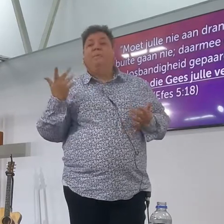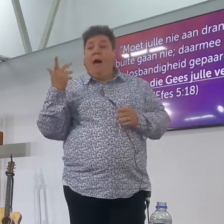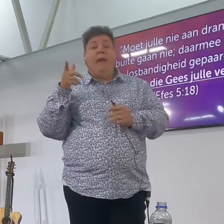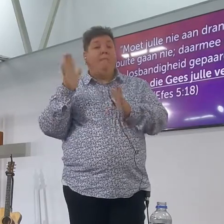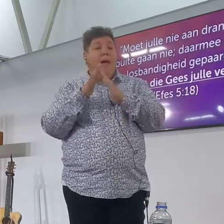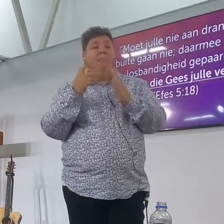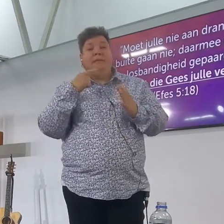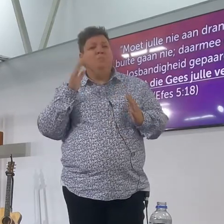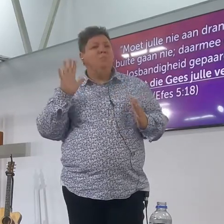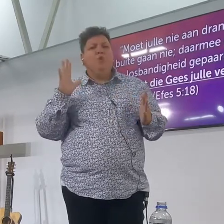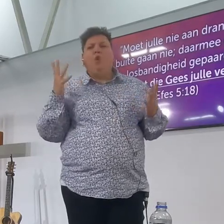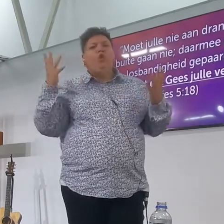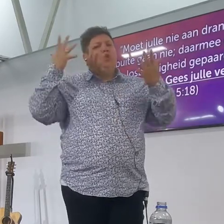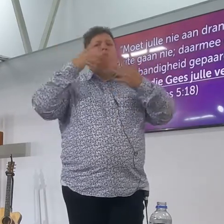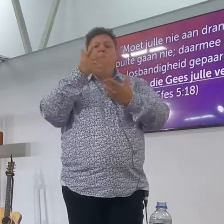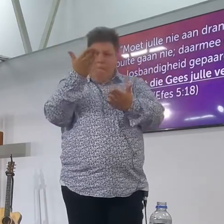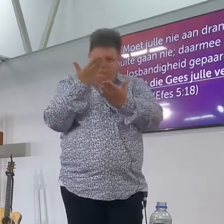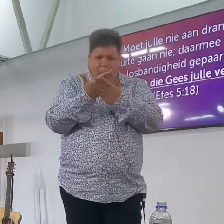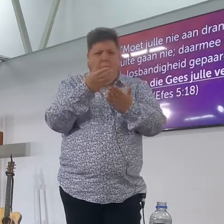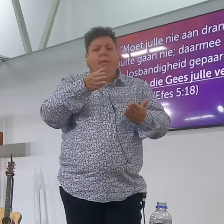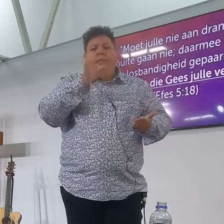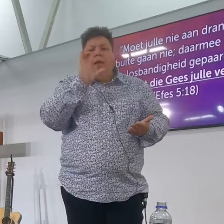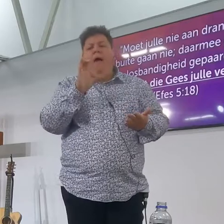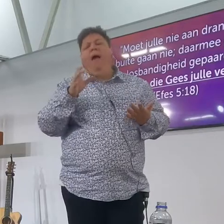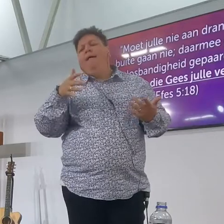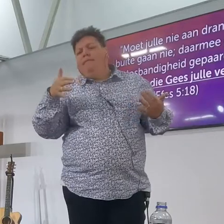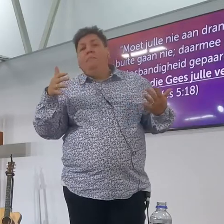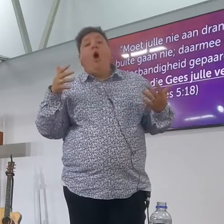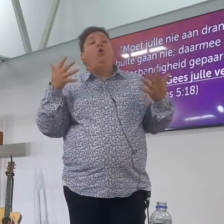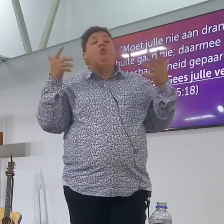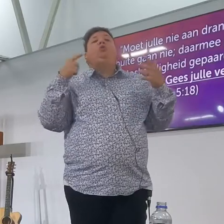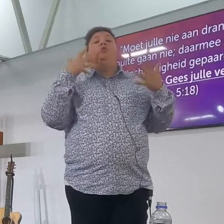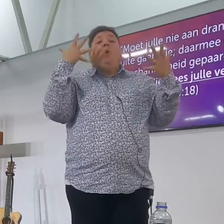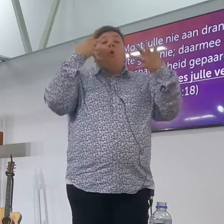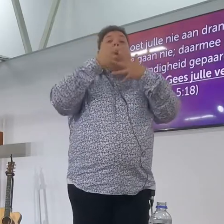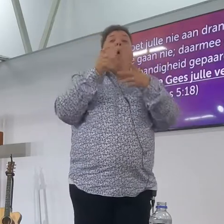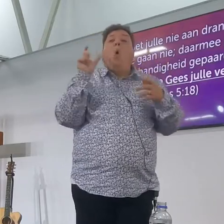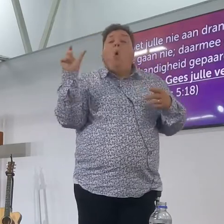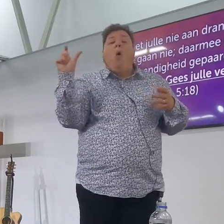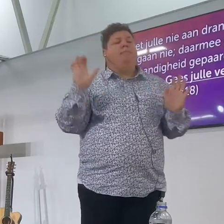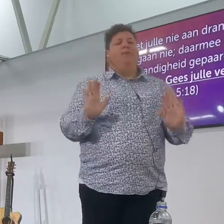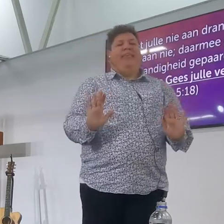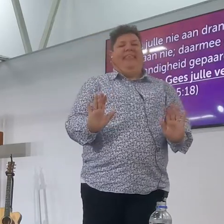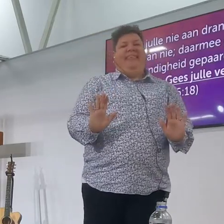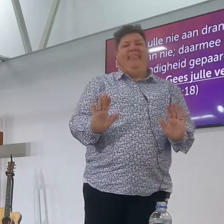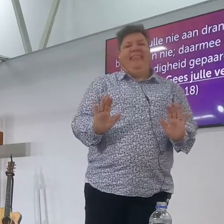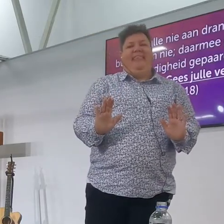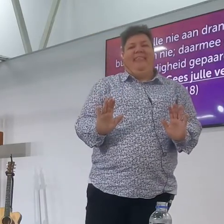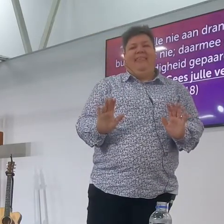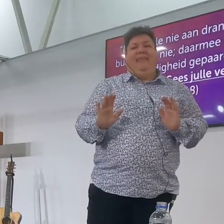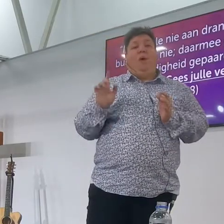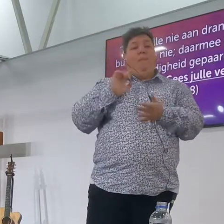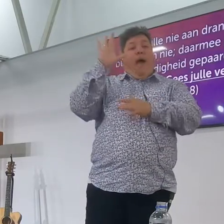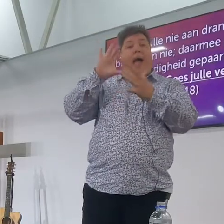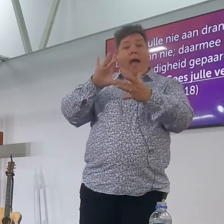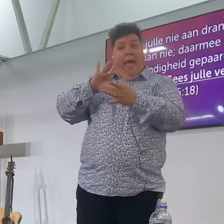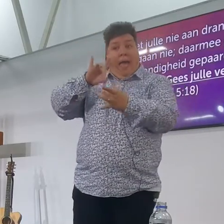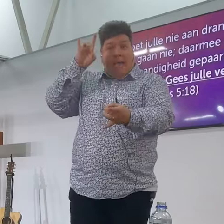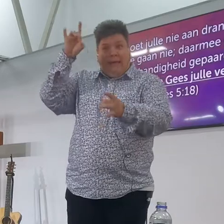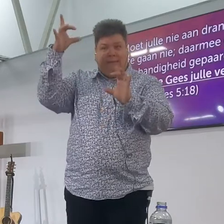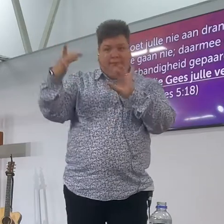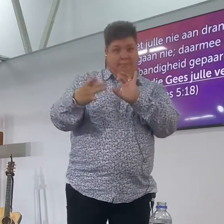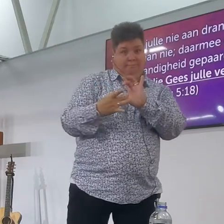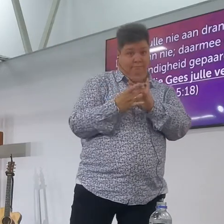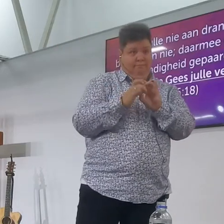word van wyn nie, want dis presies wat gebeur. Maar dis interessant, want hy kontrasteer dit, of hy haak dit aan met die werking van die Heilige Gees, maar sy rede